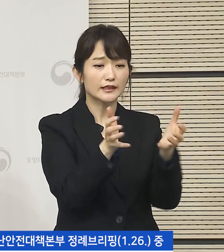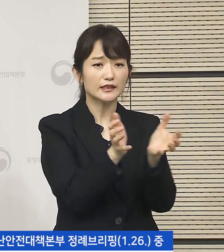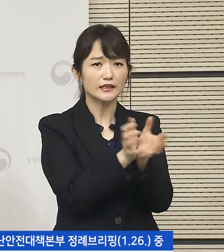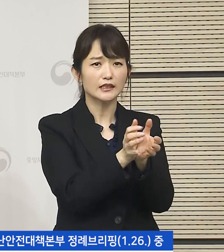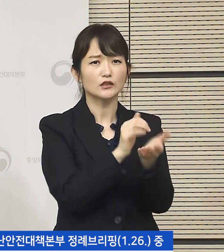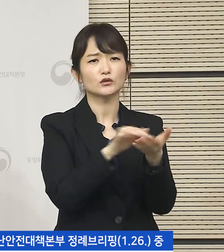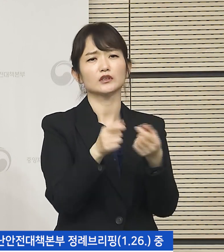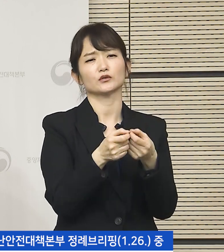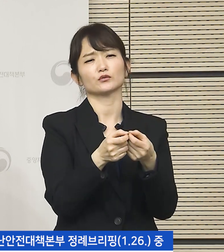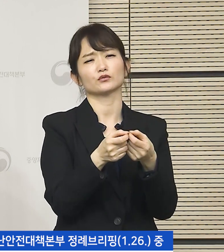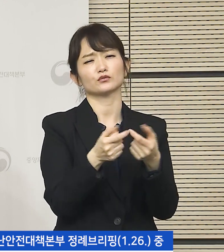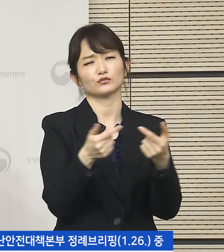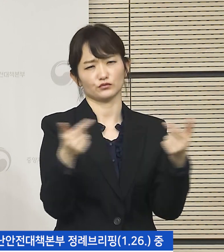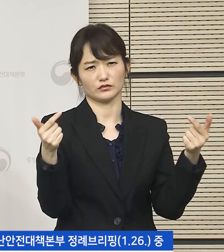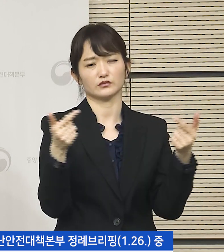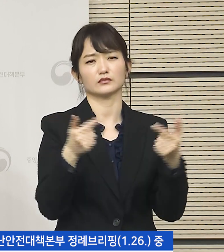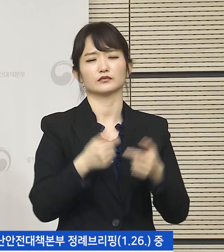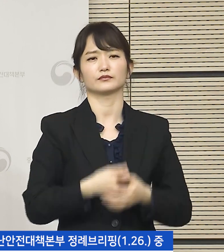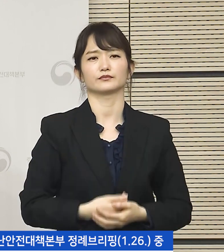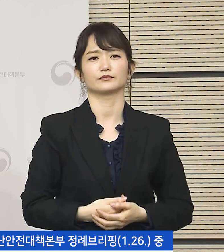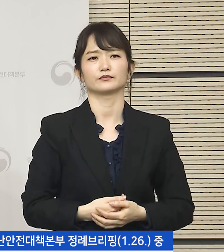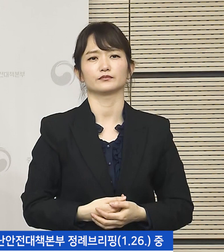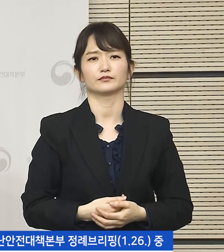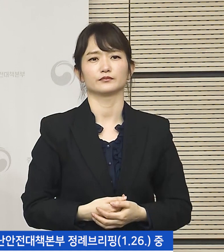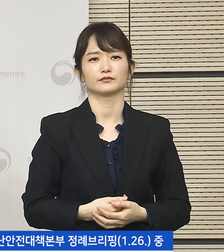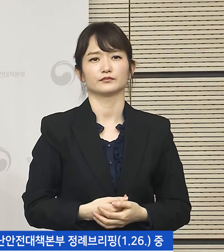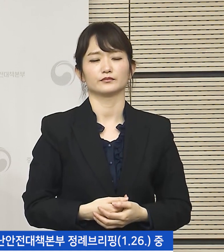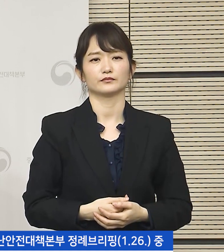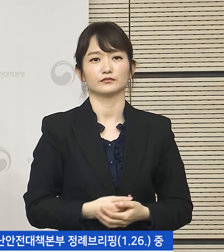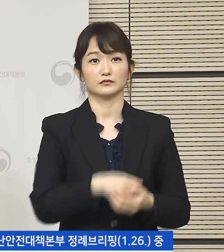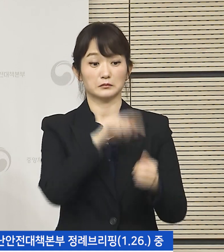대상과 기관을 계속 늘여나가고 있는 중입니다.